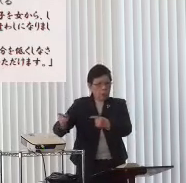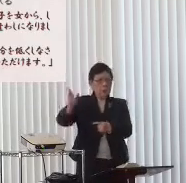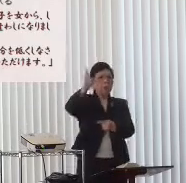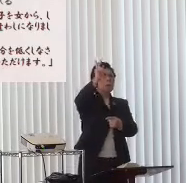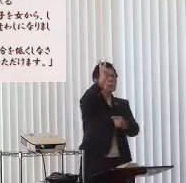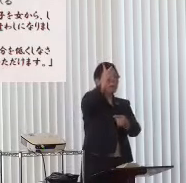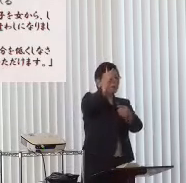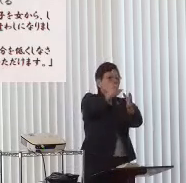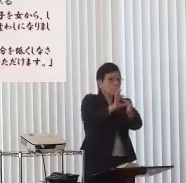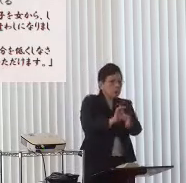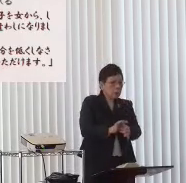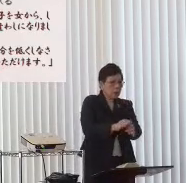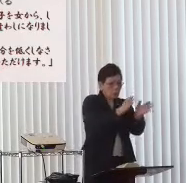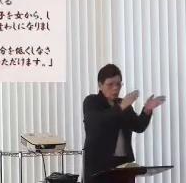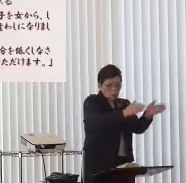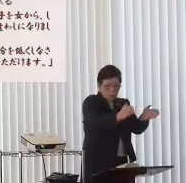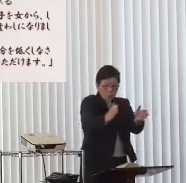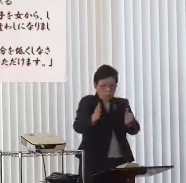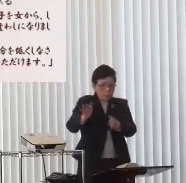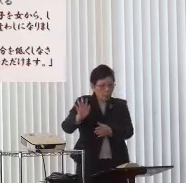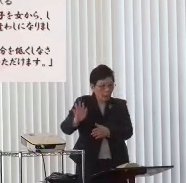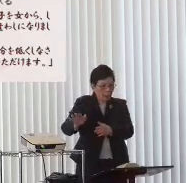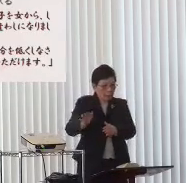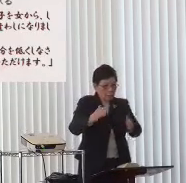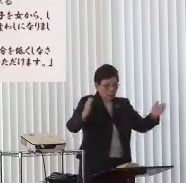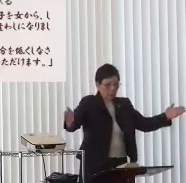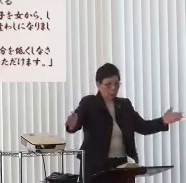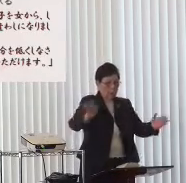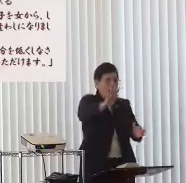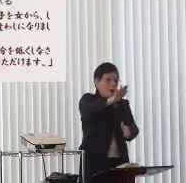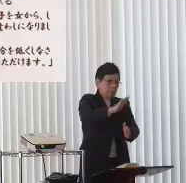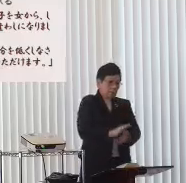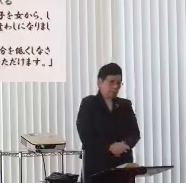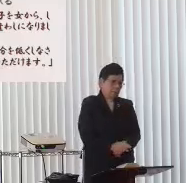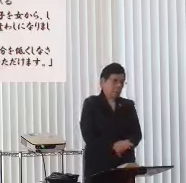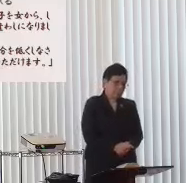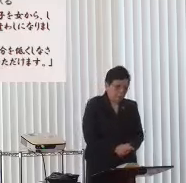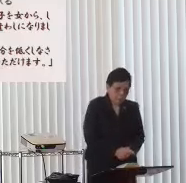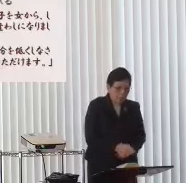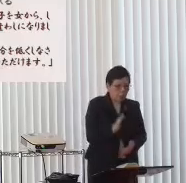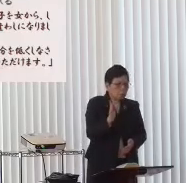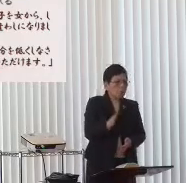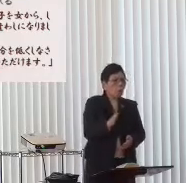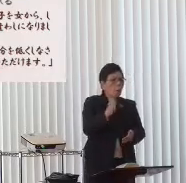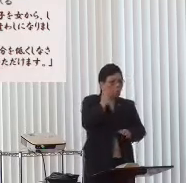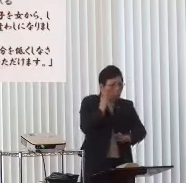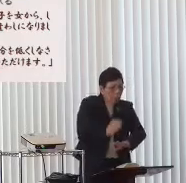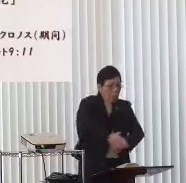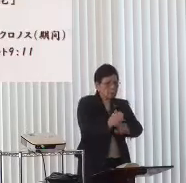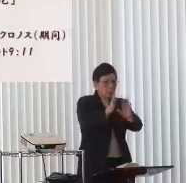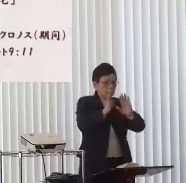が備えておられる周期であるとして、これを感謝して受ける。